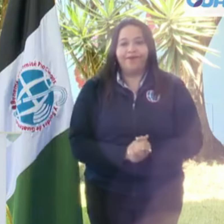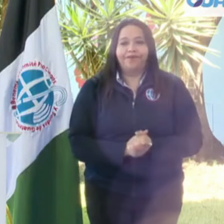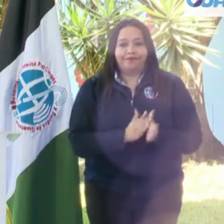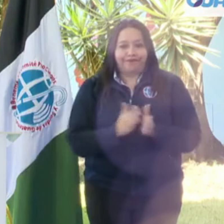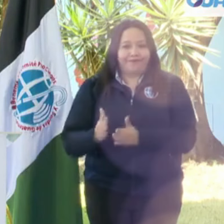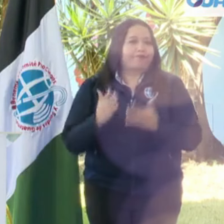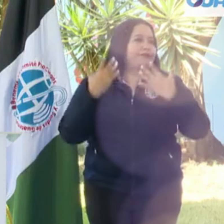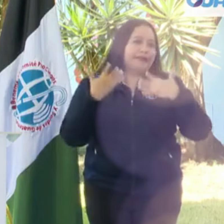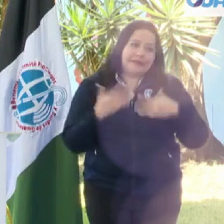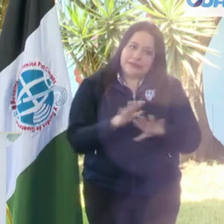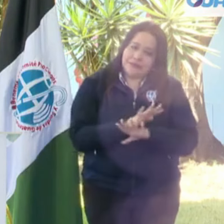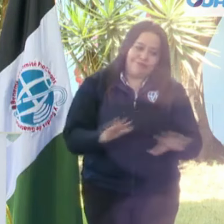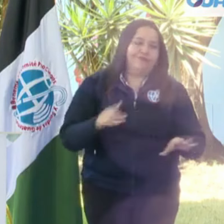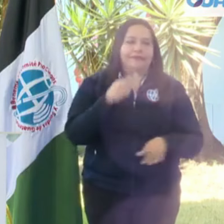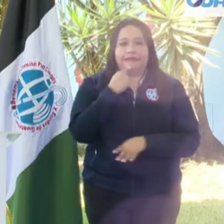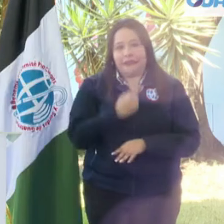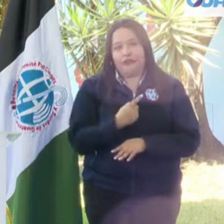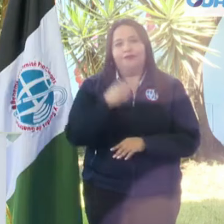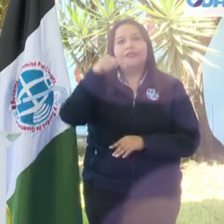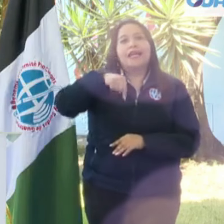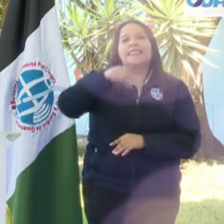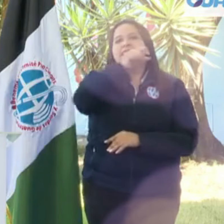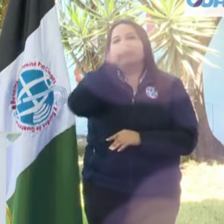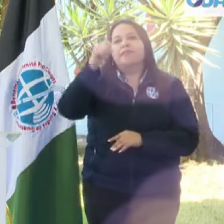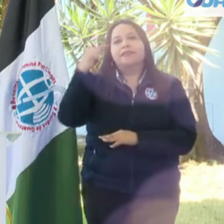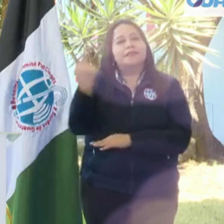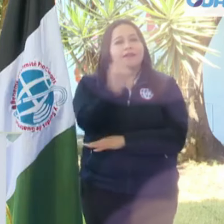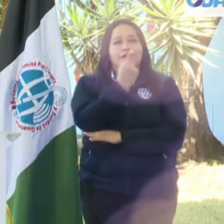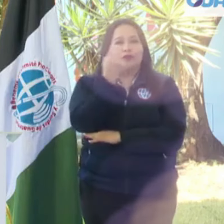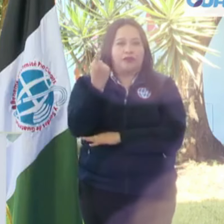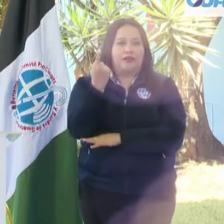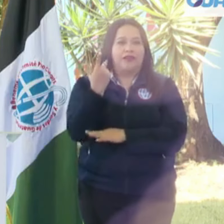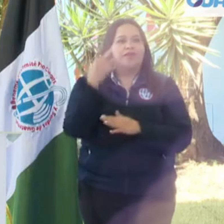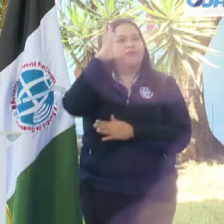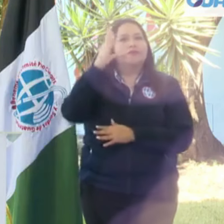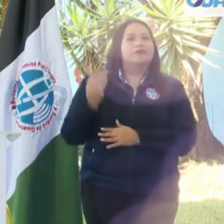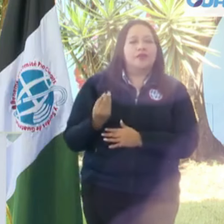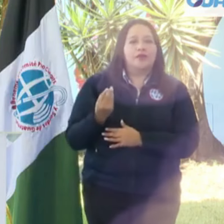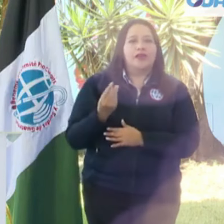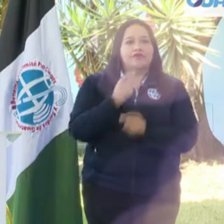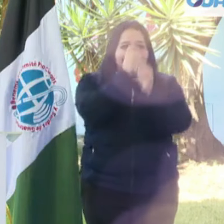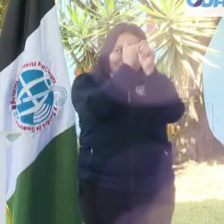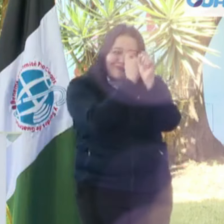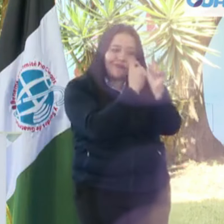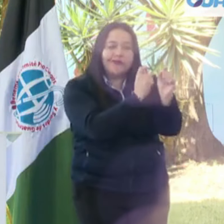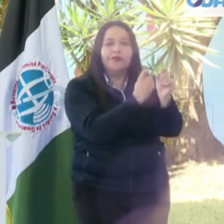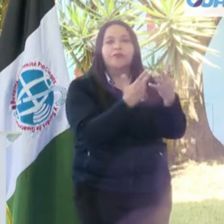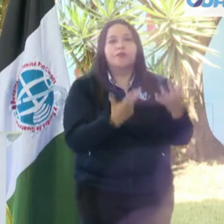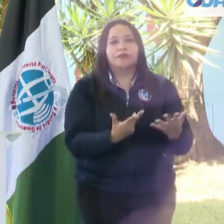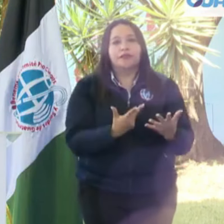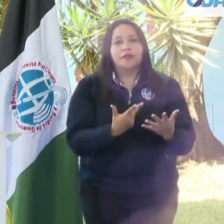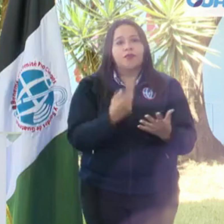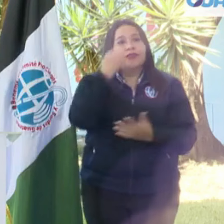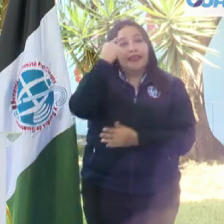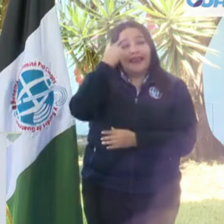Ya lo ha mencionado, este es un mes muy importante porque conmemoramos